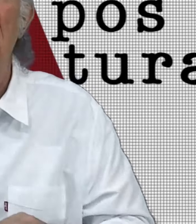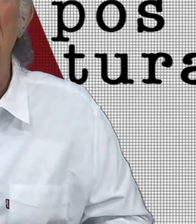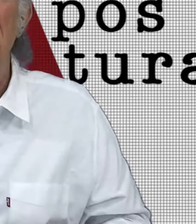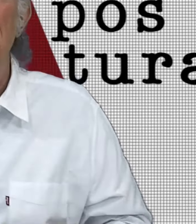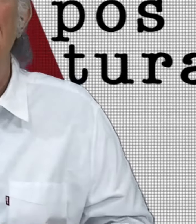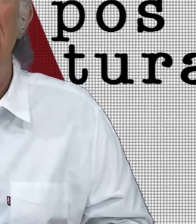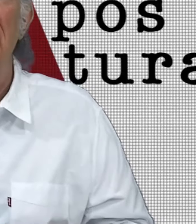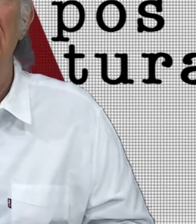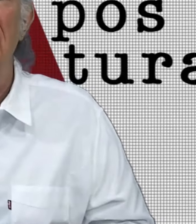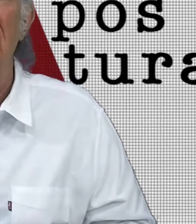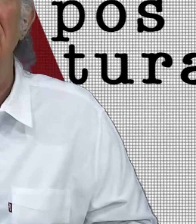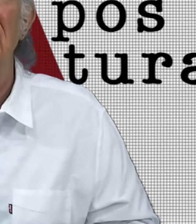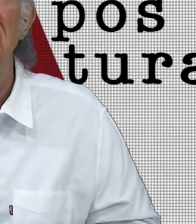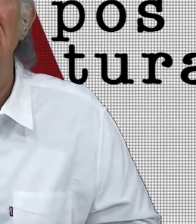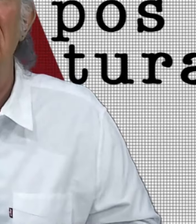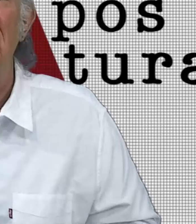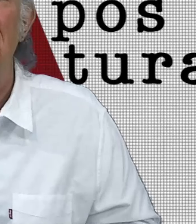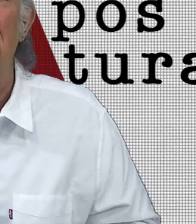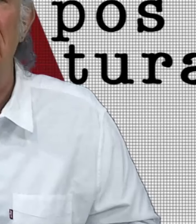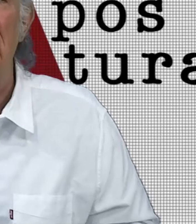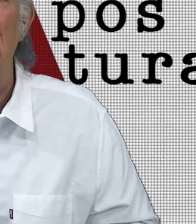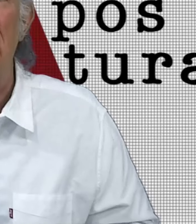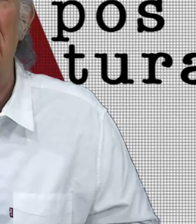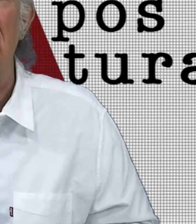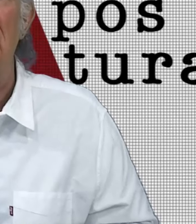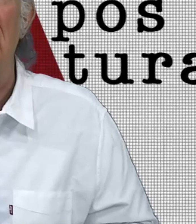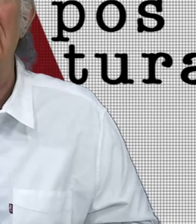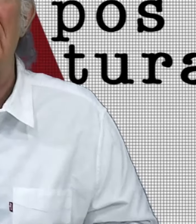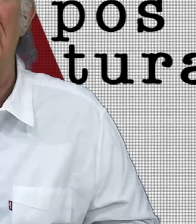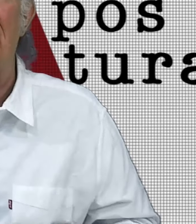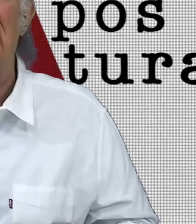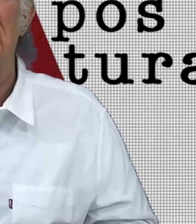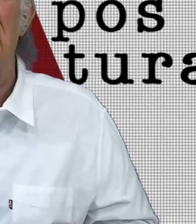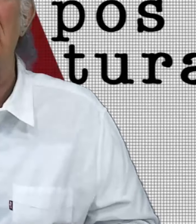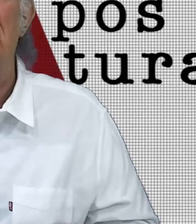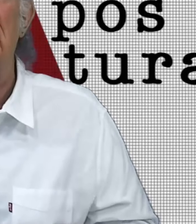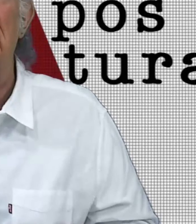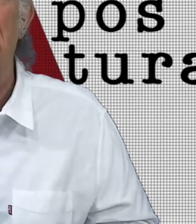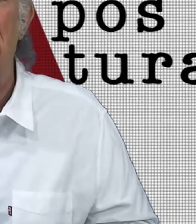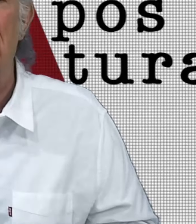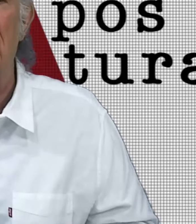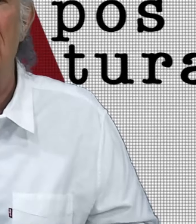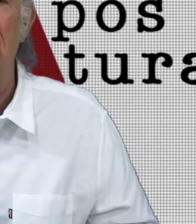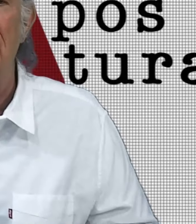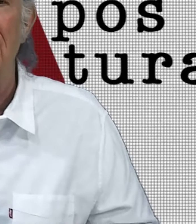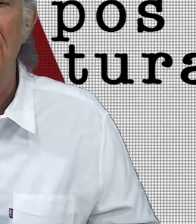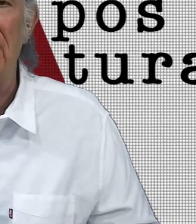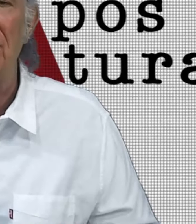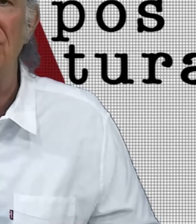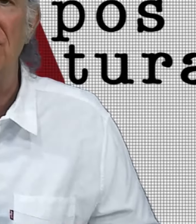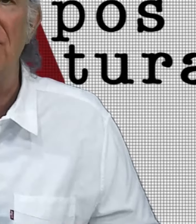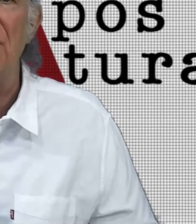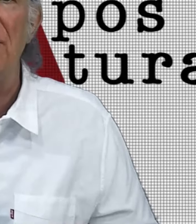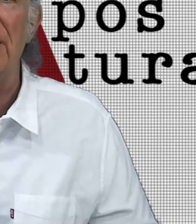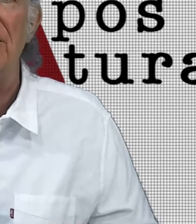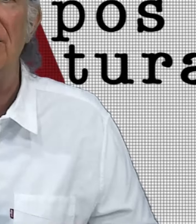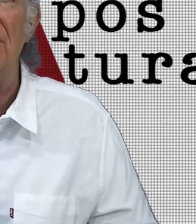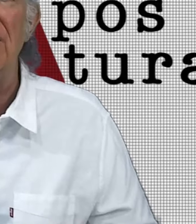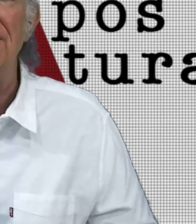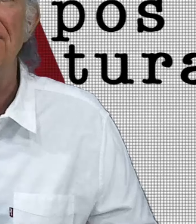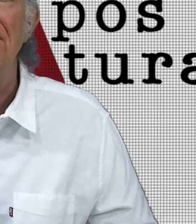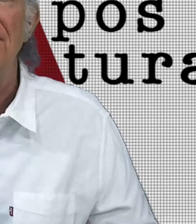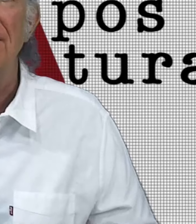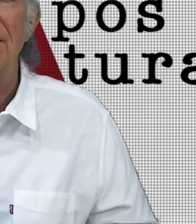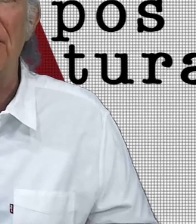me voy a dar la licencia de ponerlo para que ustedes vean las partes más importantes, porque para nosotros fue muy pleno,